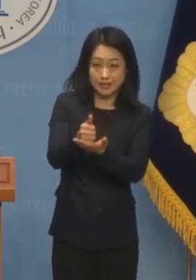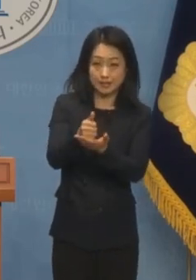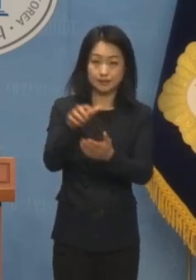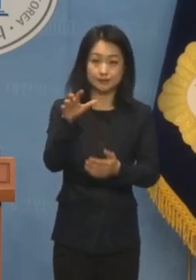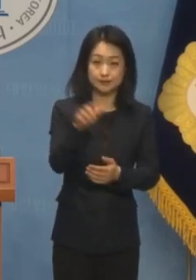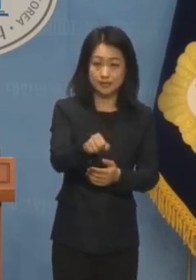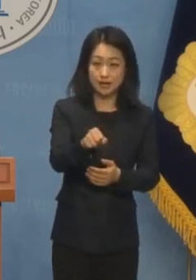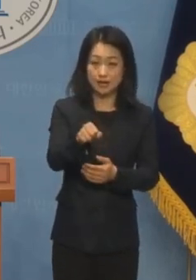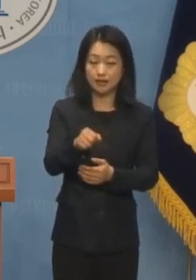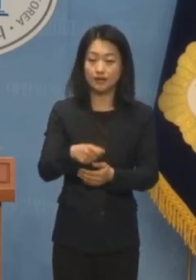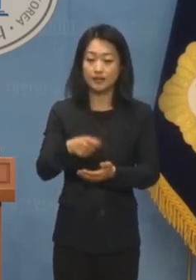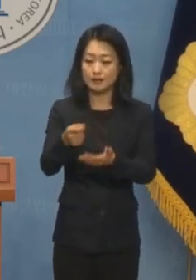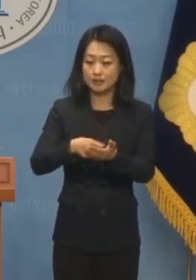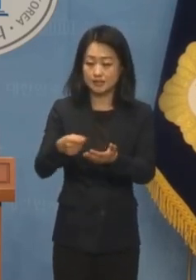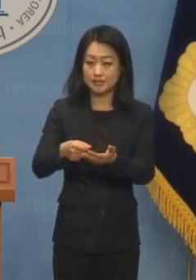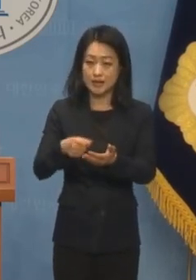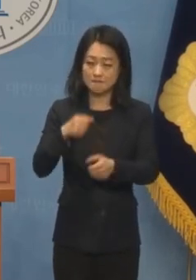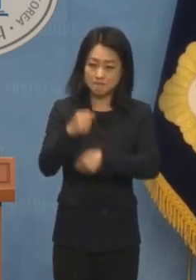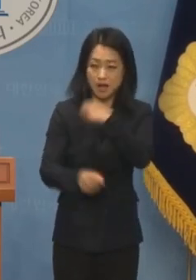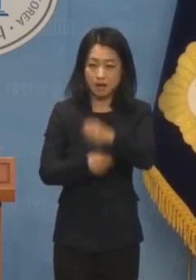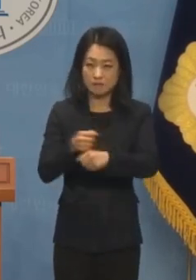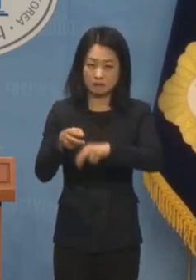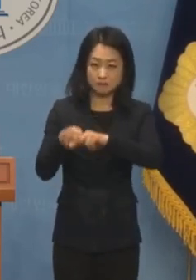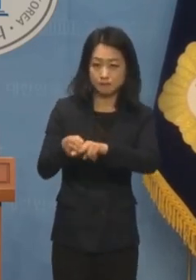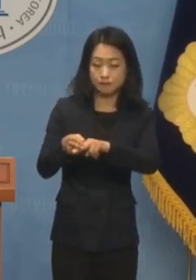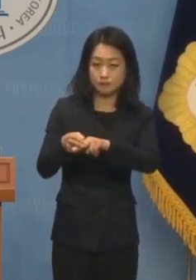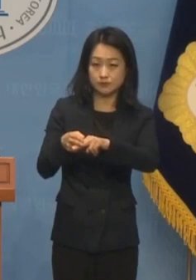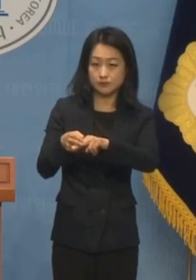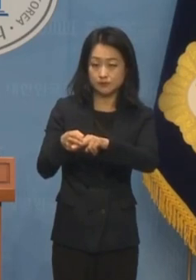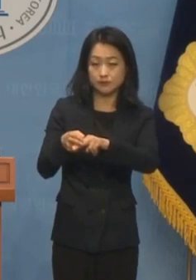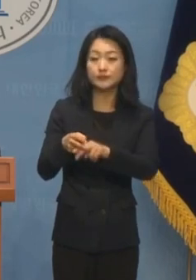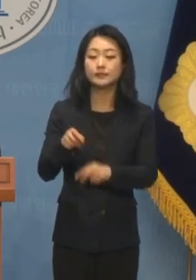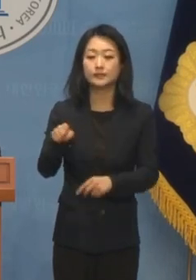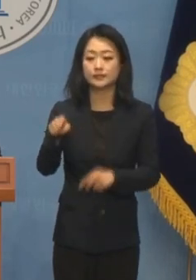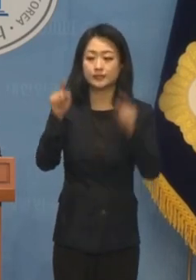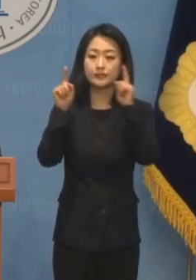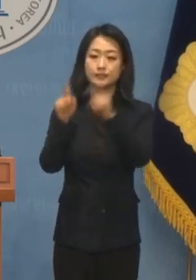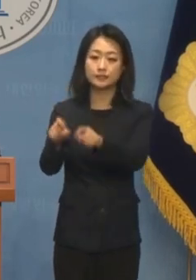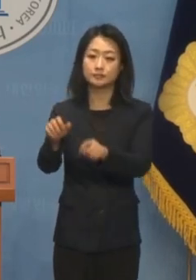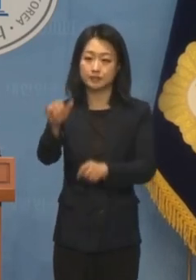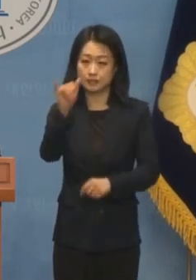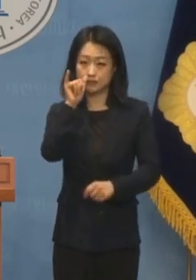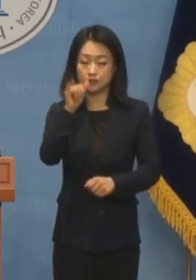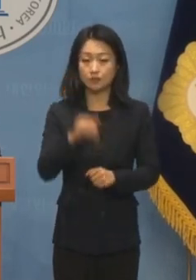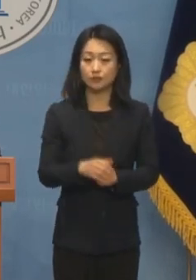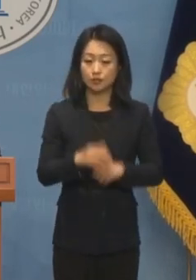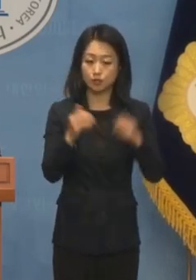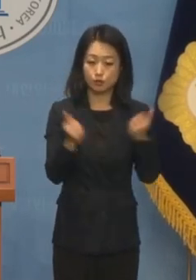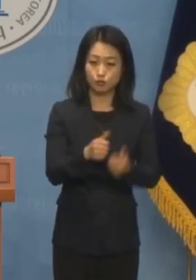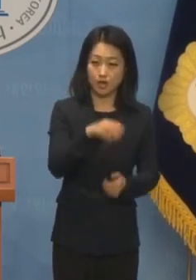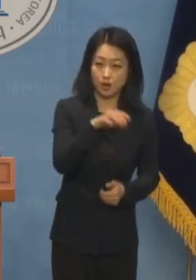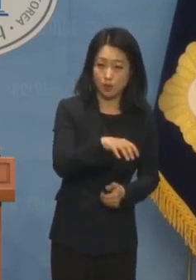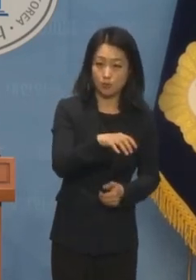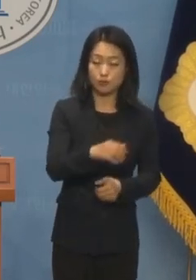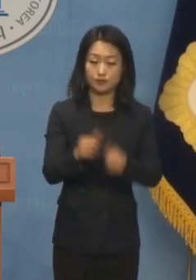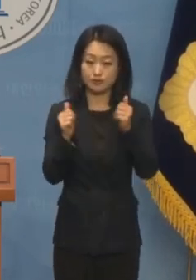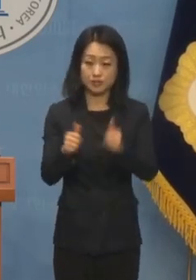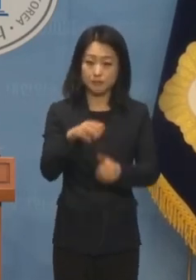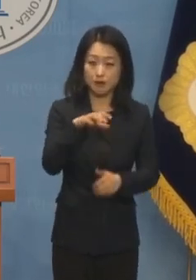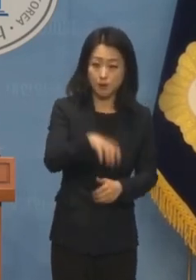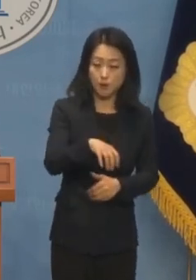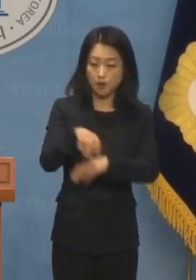언론을 주무르 있다라는 의도가 깔린 것 아닙니까 입법부는 물론 사법부